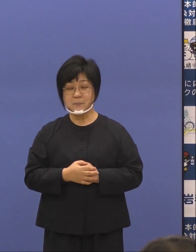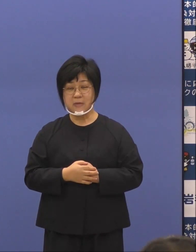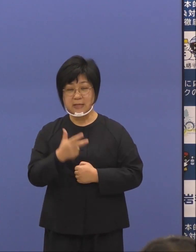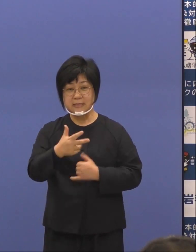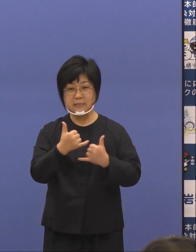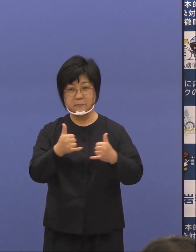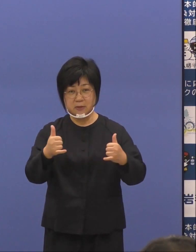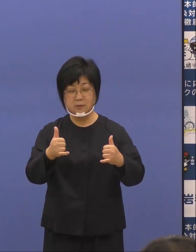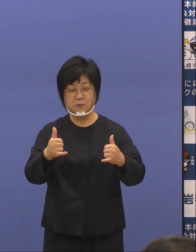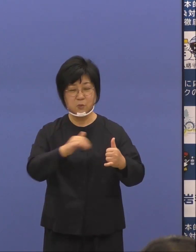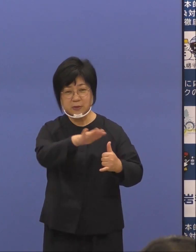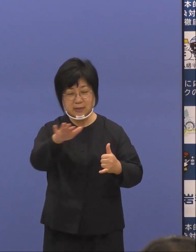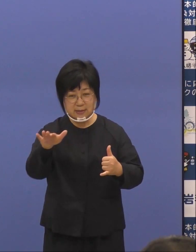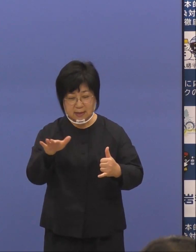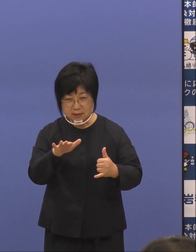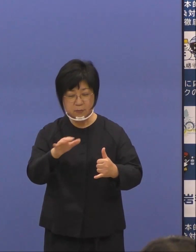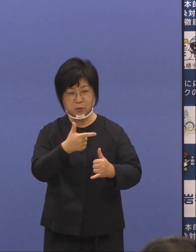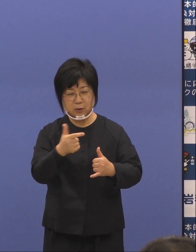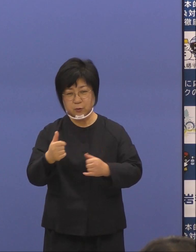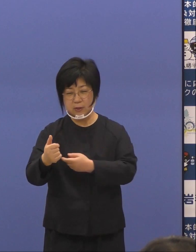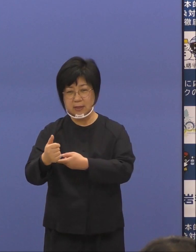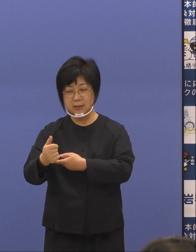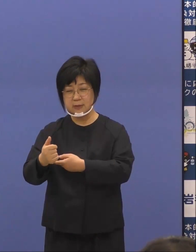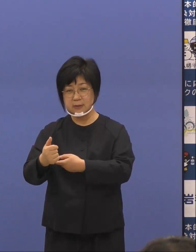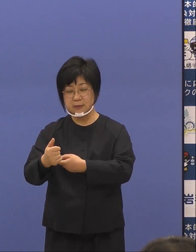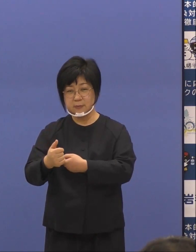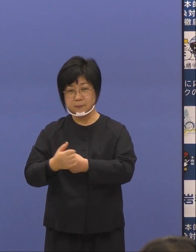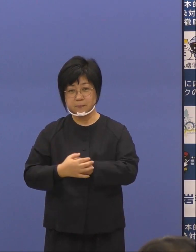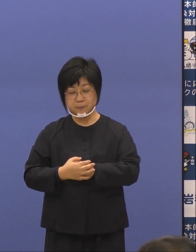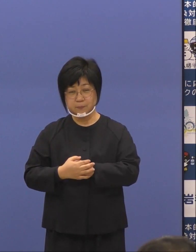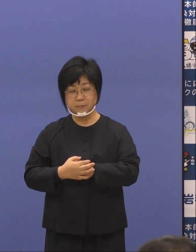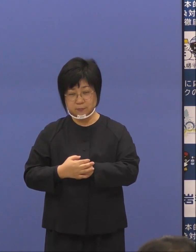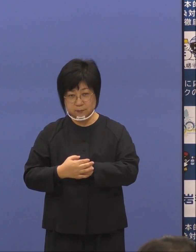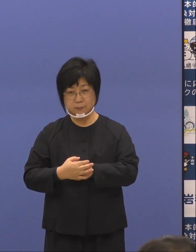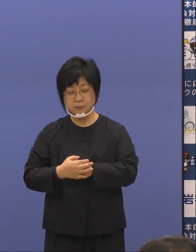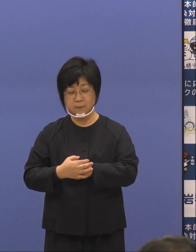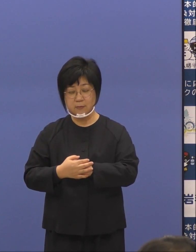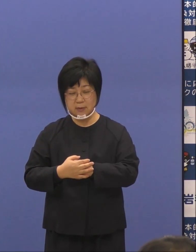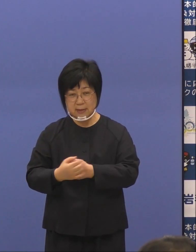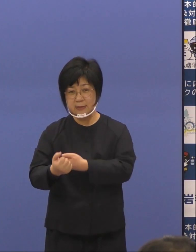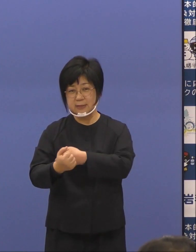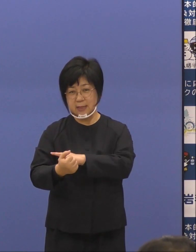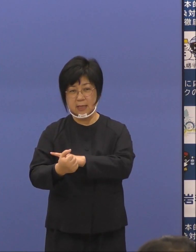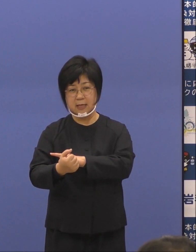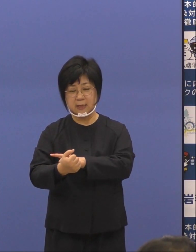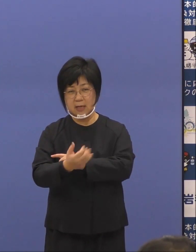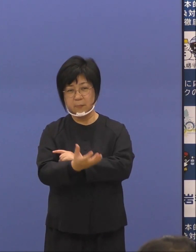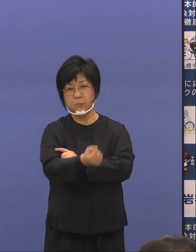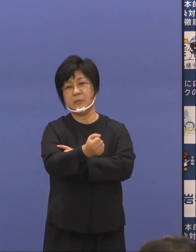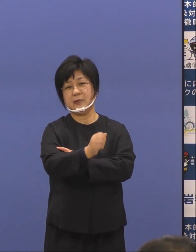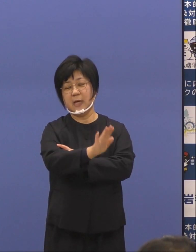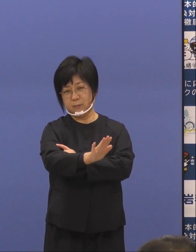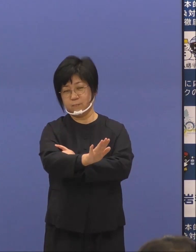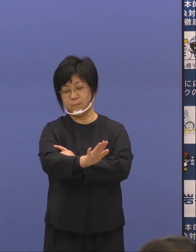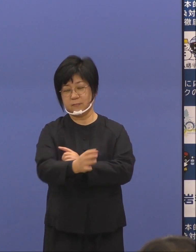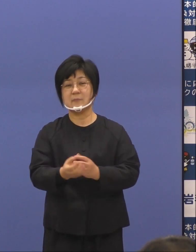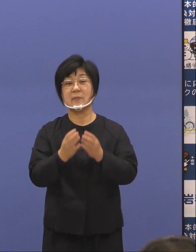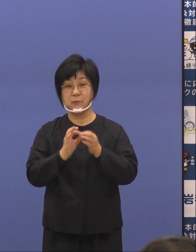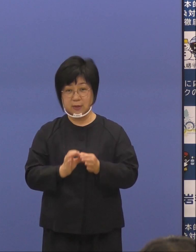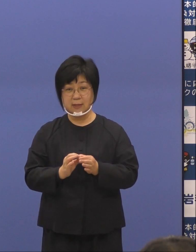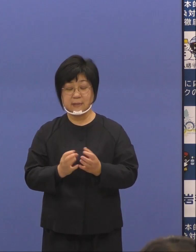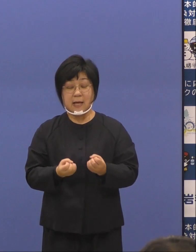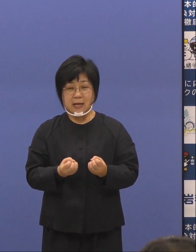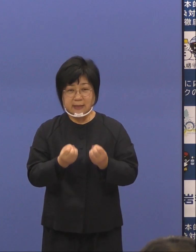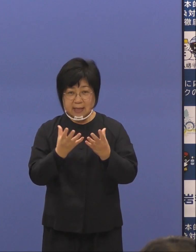市民の皆さんにもいろんな力あります、潜在力がありますので、新しい市長さんにはぜ